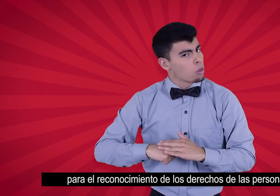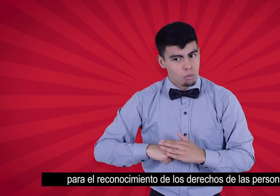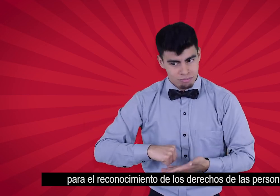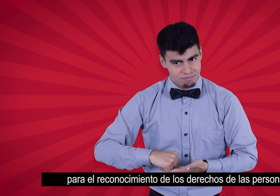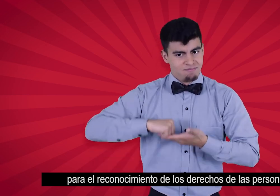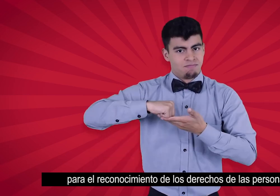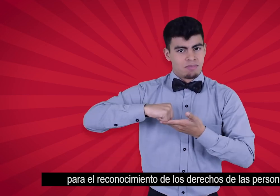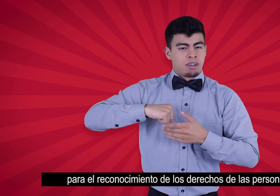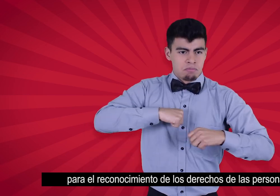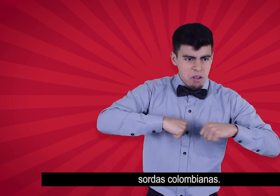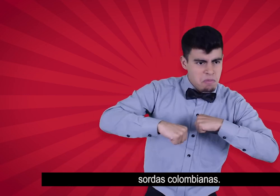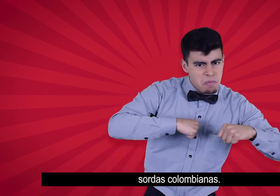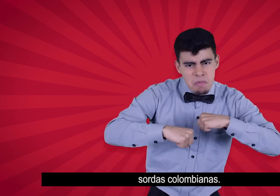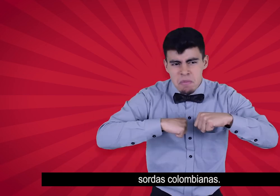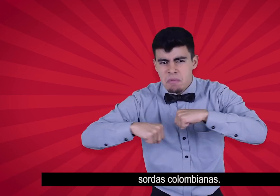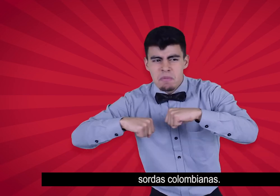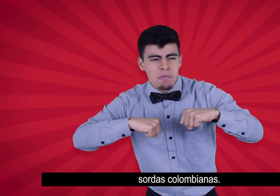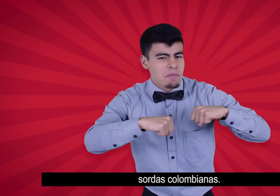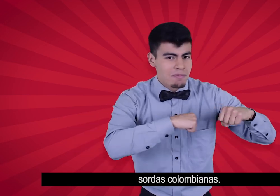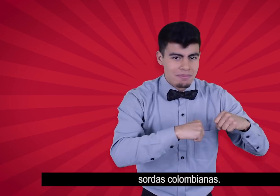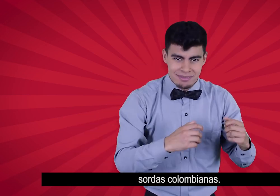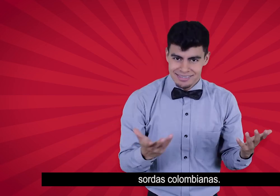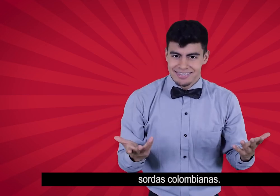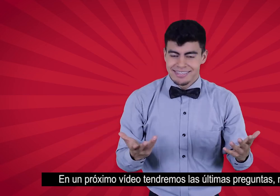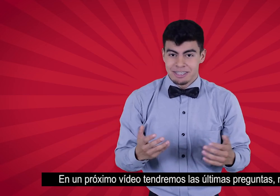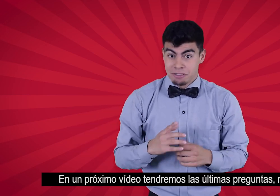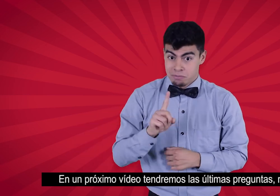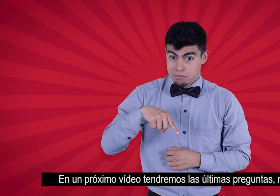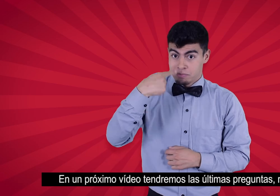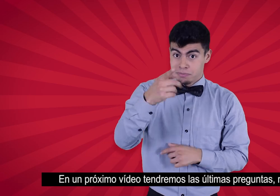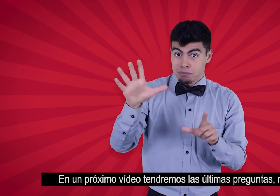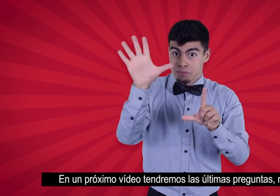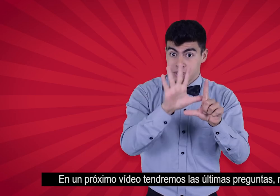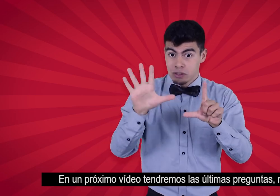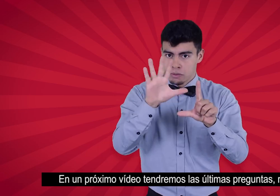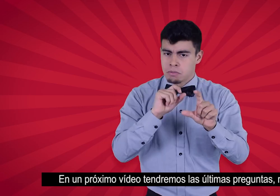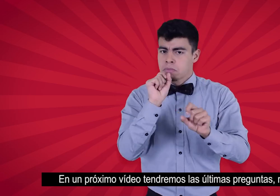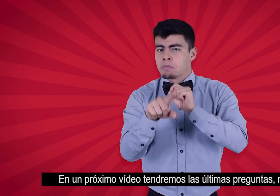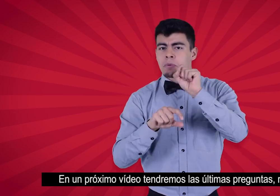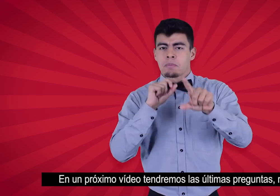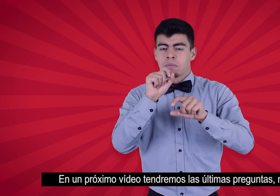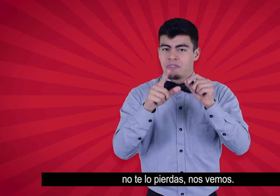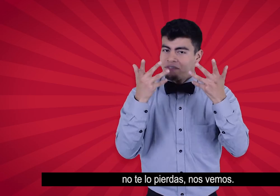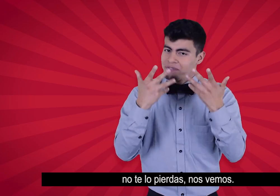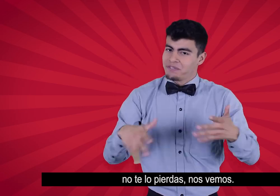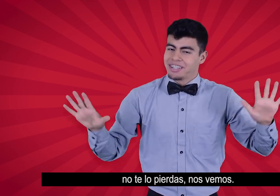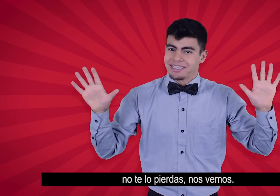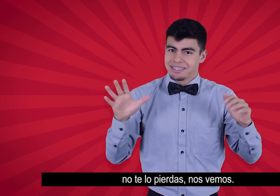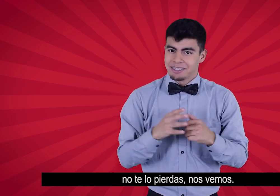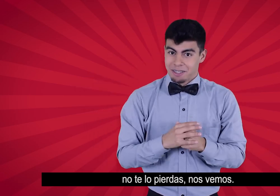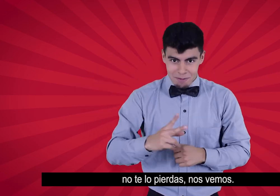derechos de las personas sordas colombianas. En el próximo video tendremos las últimas preguntas. No te lo pierdas. ¡Nos vemos!